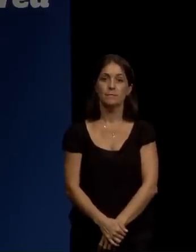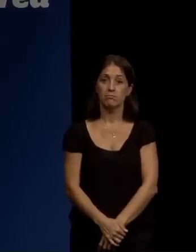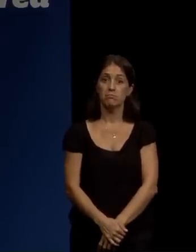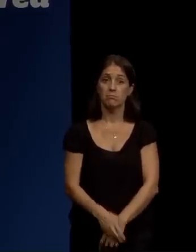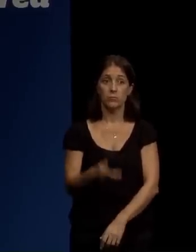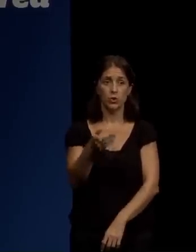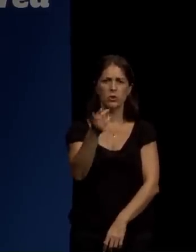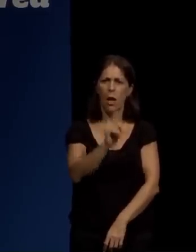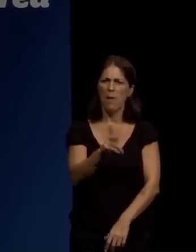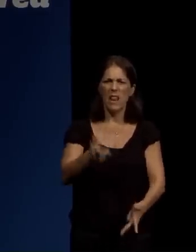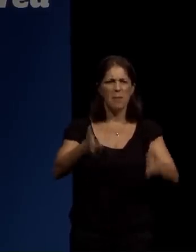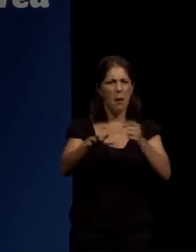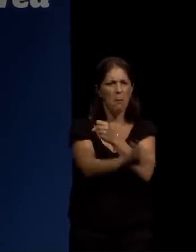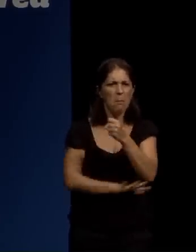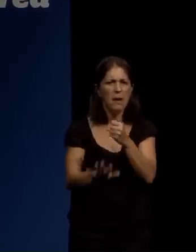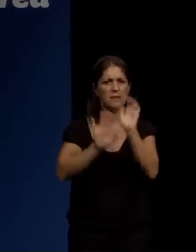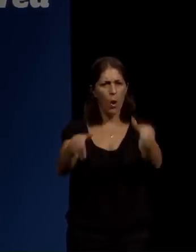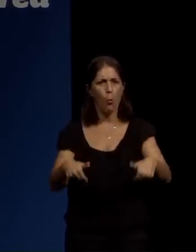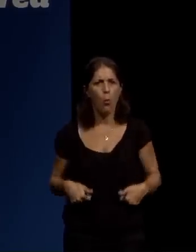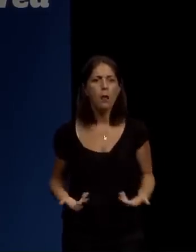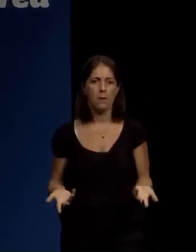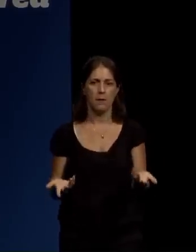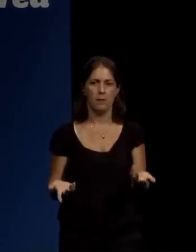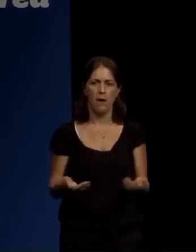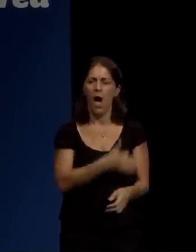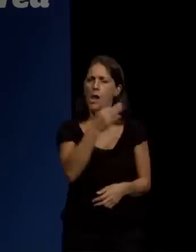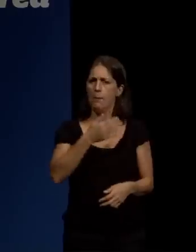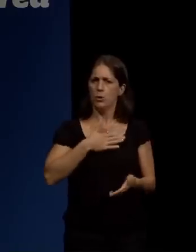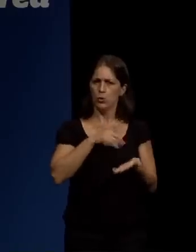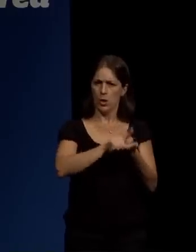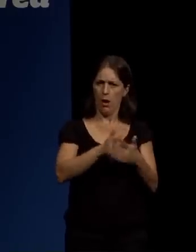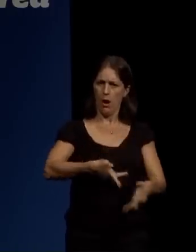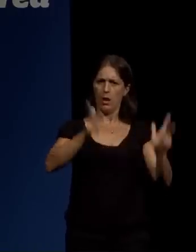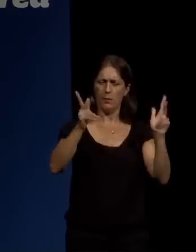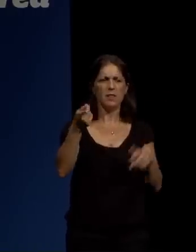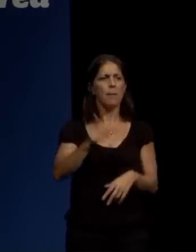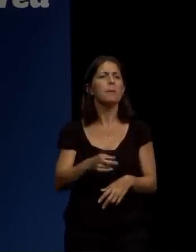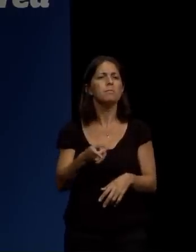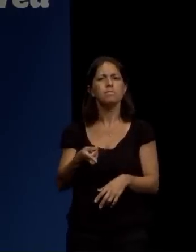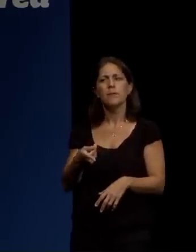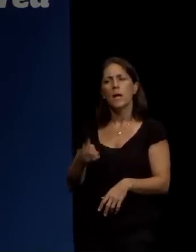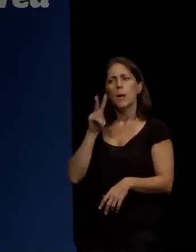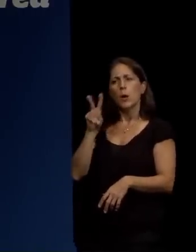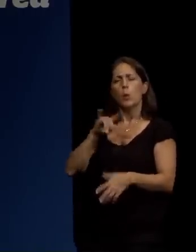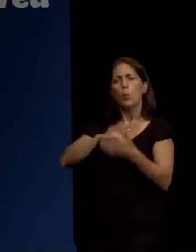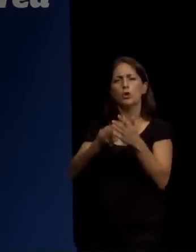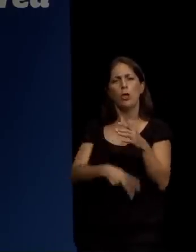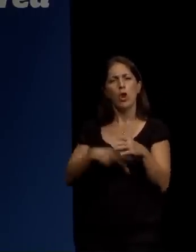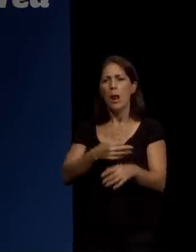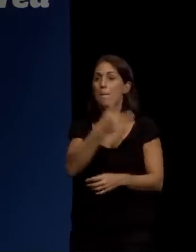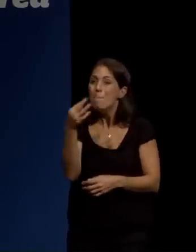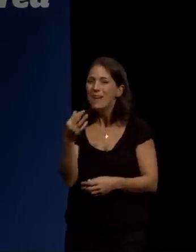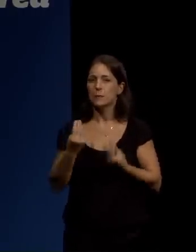Restauraremos as liberdades básicas, entre elas tamén a dignidade da nosa lingua. Pero un proxecto nacional, sobre todo, é un proxecto de